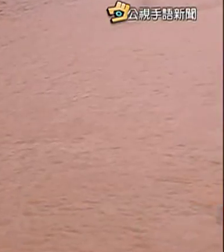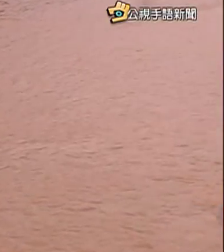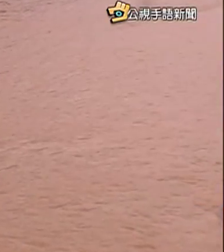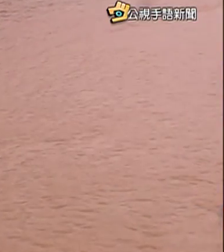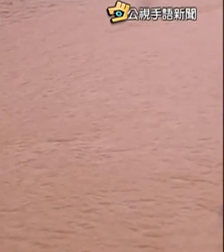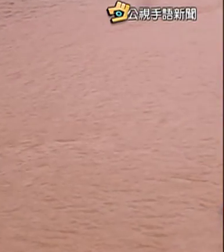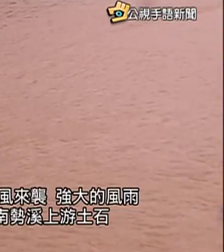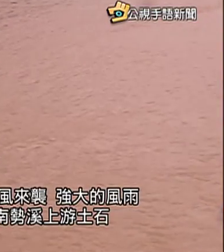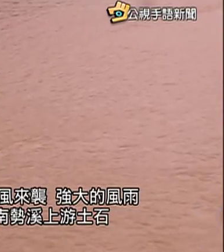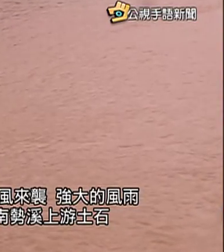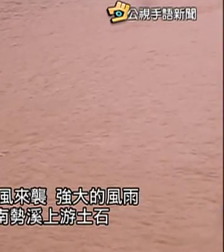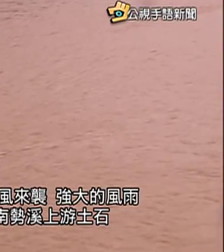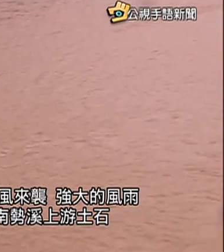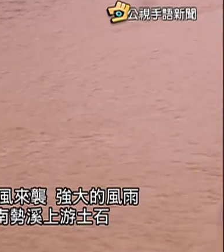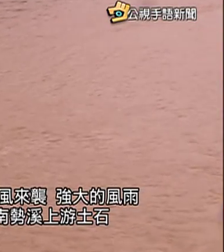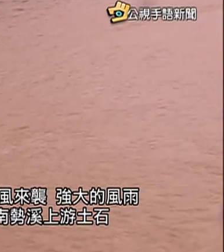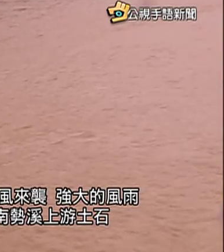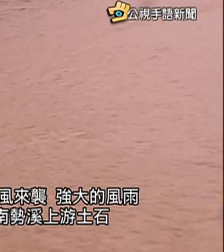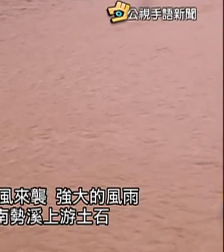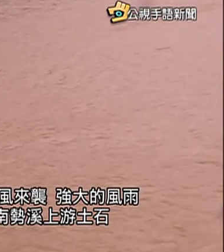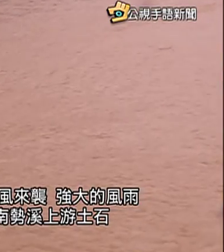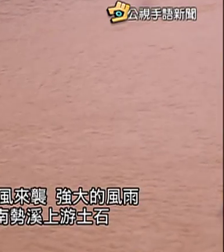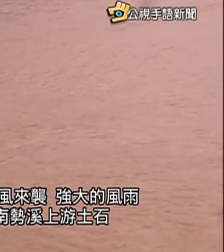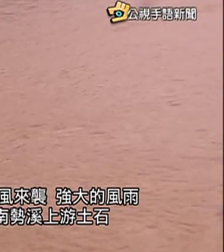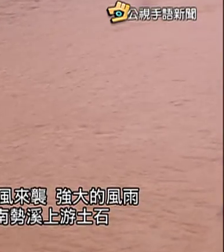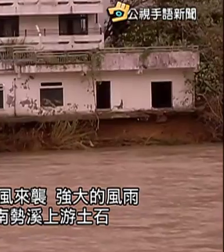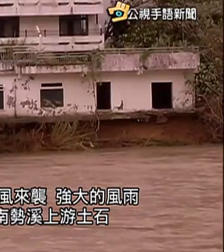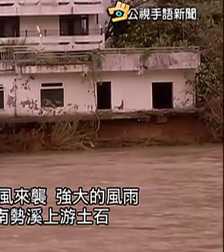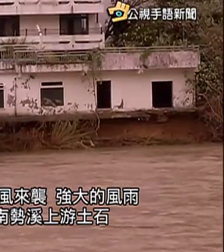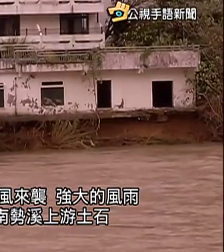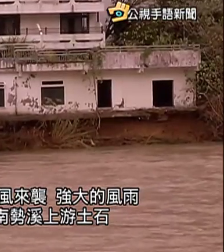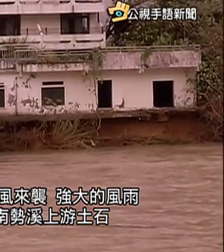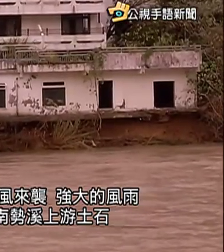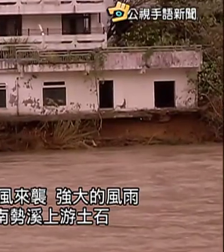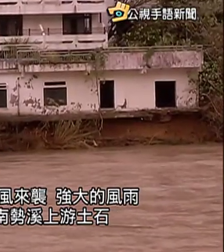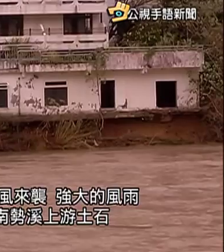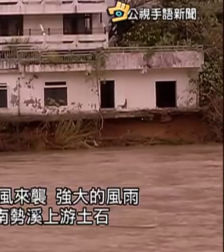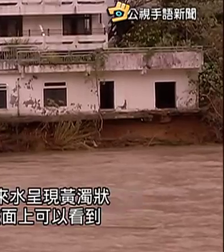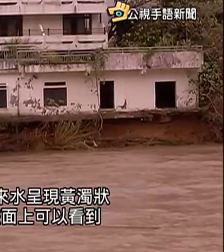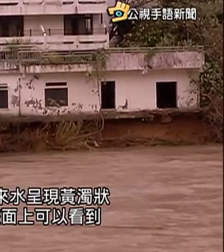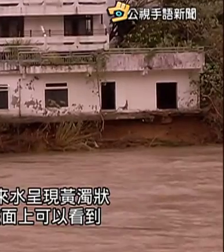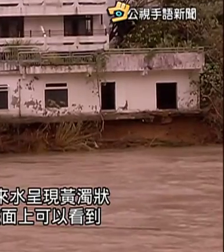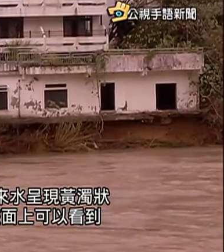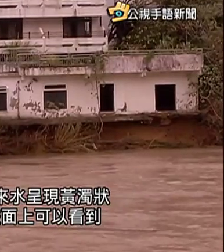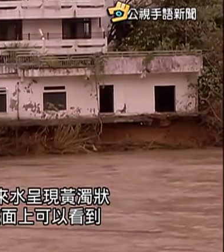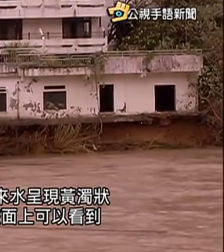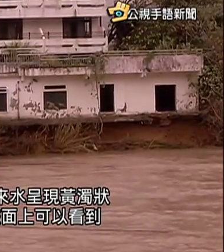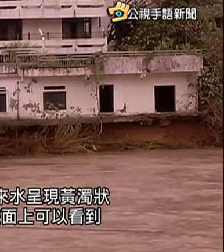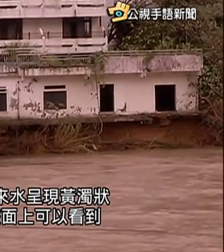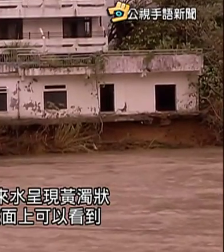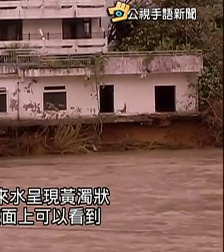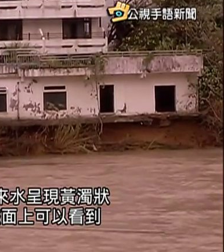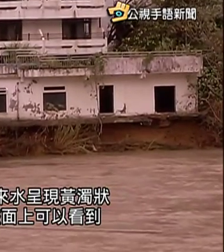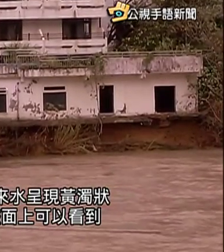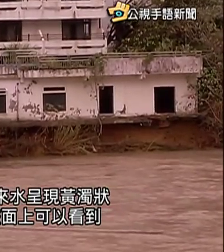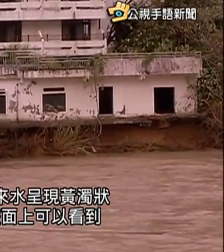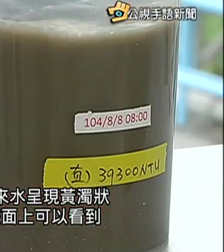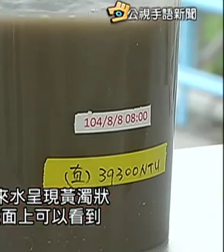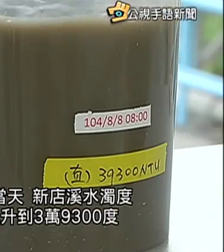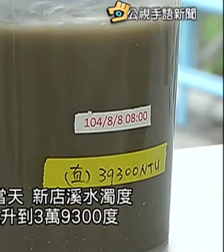苏迪勒台风来袭，强大的风雨冲刷南势溪上游的土石，让自来水呈现黄浊状。从画面上可以看到，8月8号当天